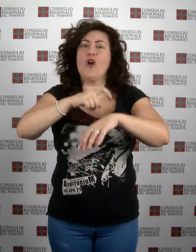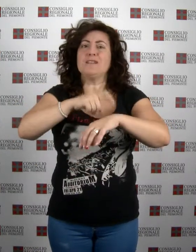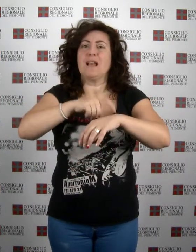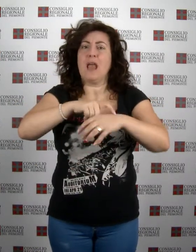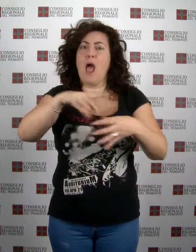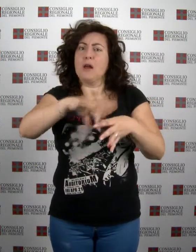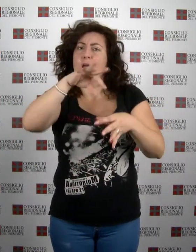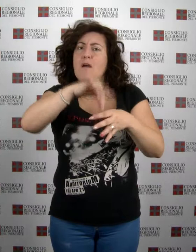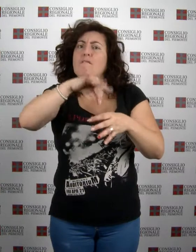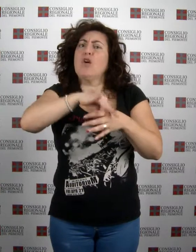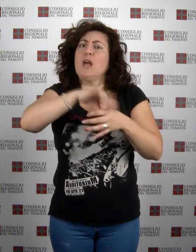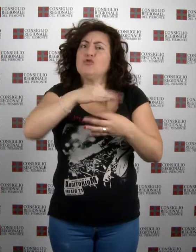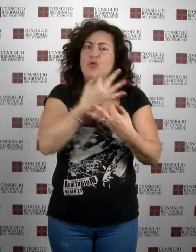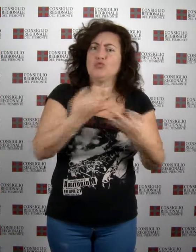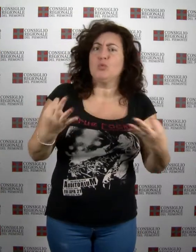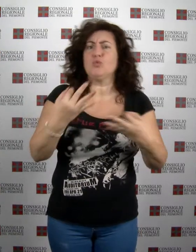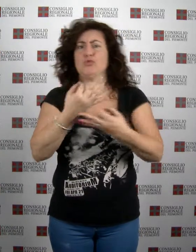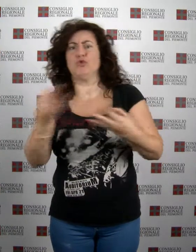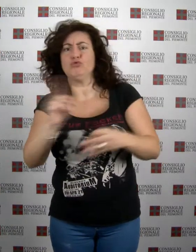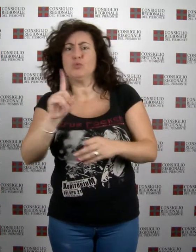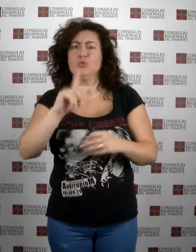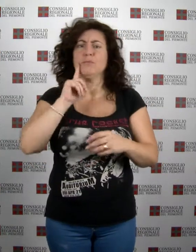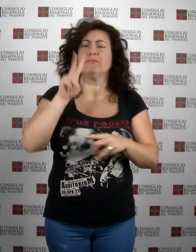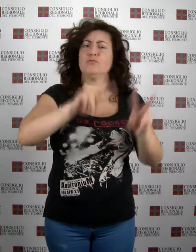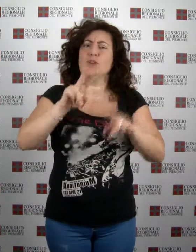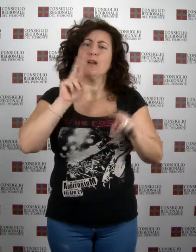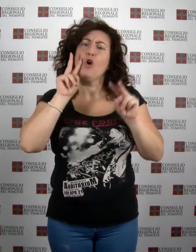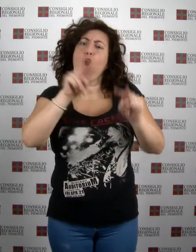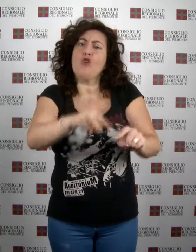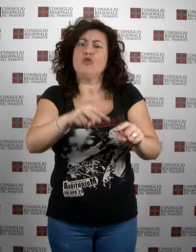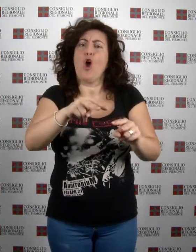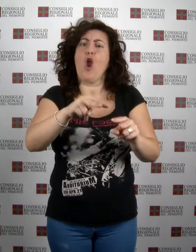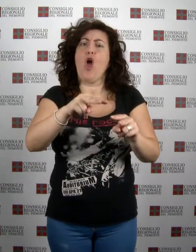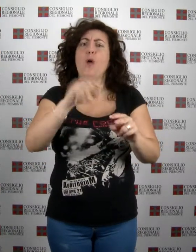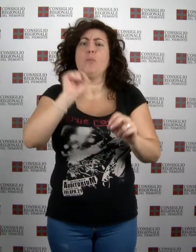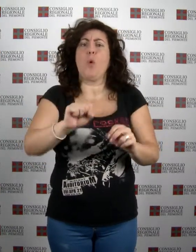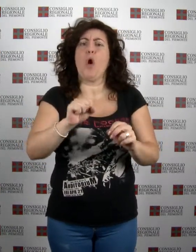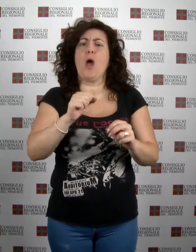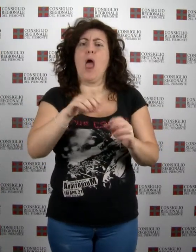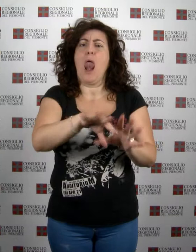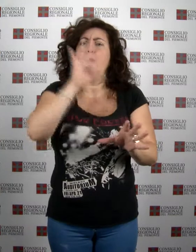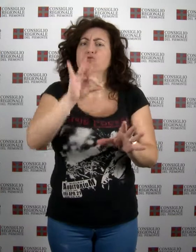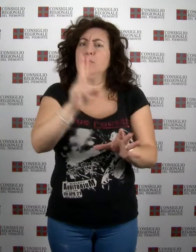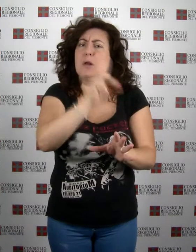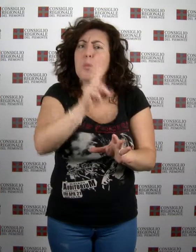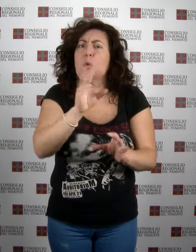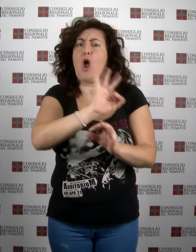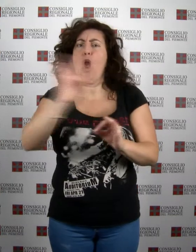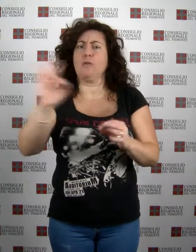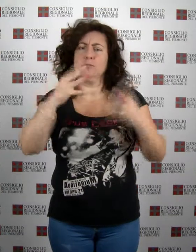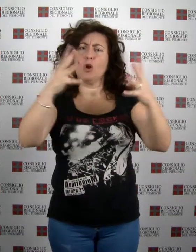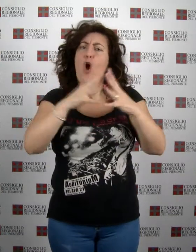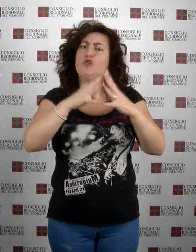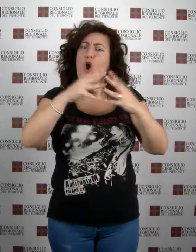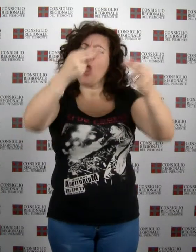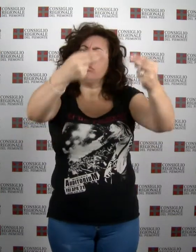sussistano nei loro confronti cause di ineleggibilità o di incompatibilità. Nell'incontro è emersa la necessità da parte di tutte le componenti